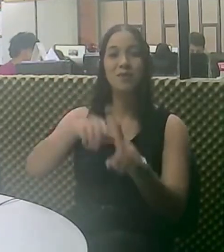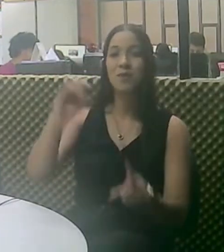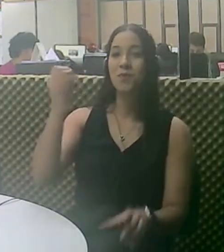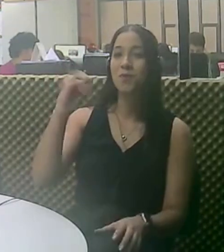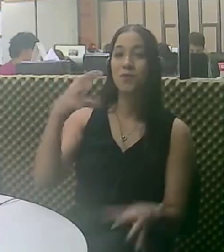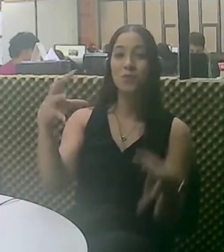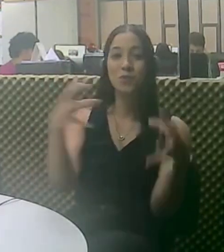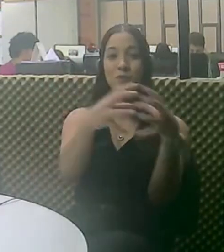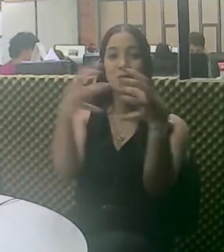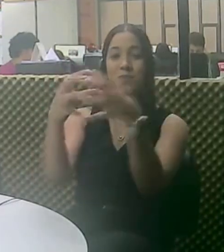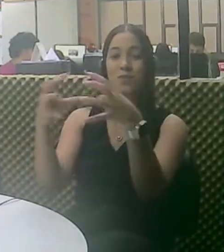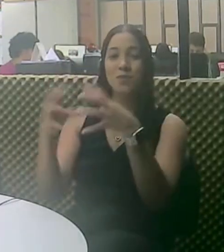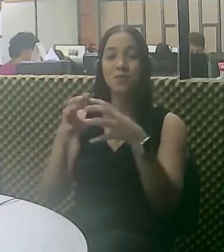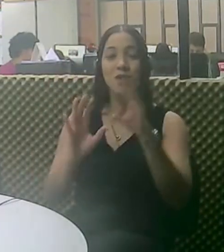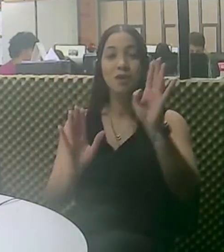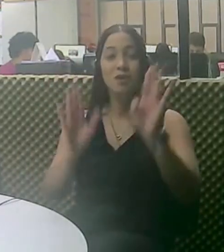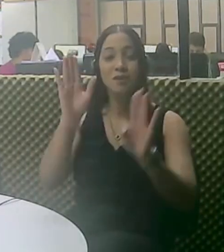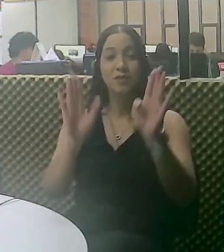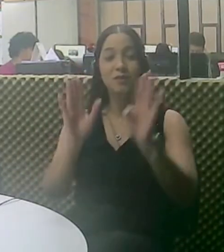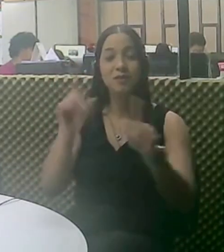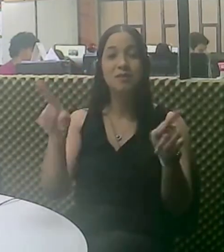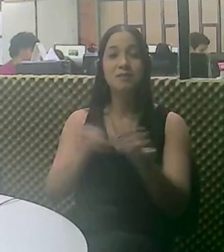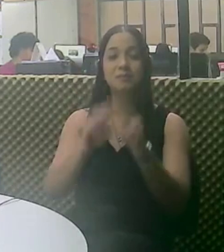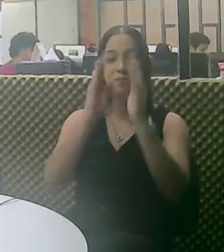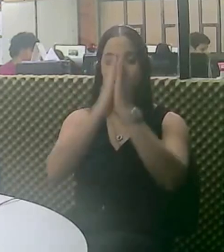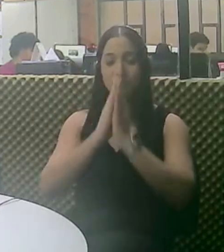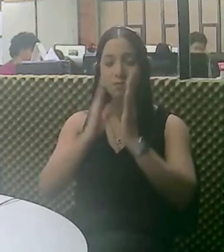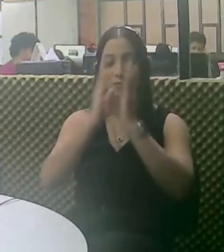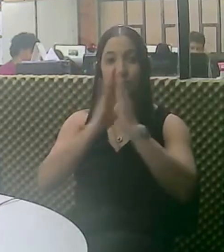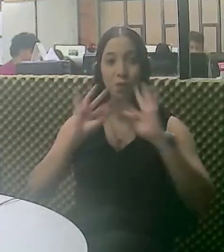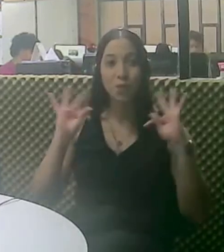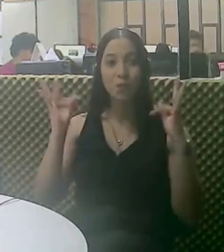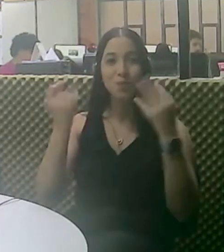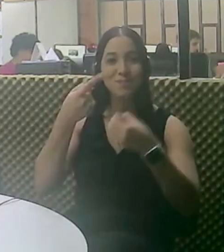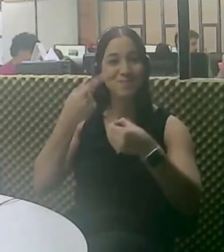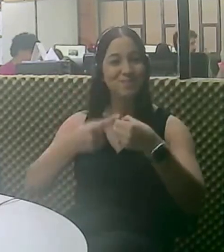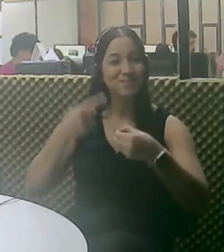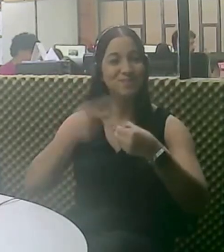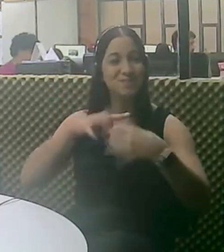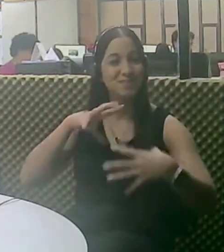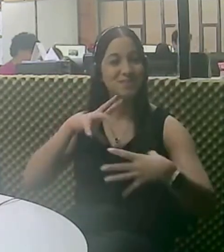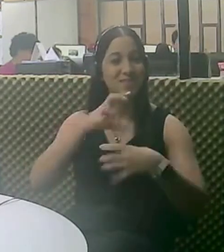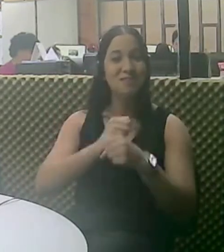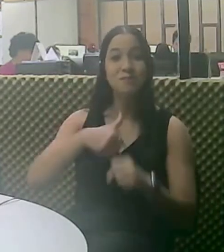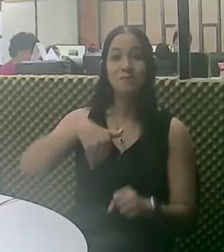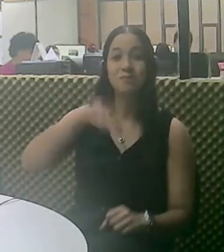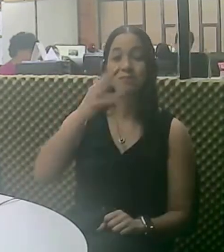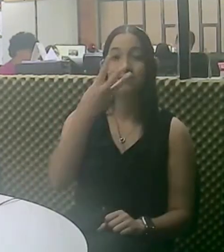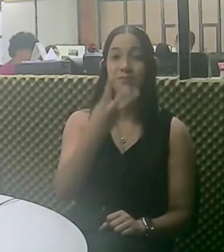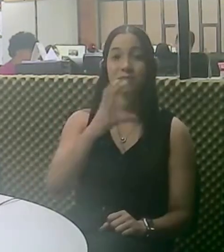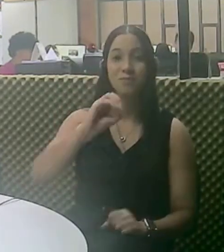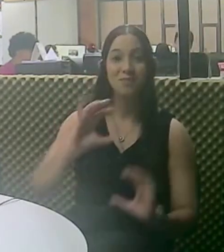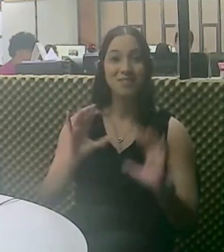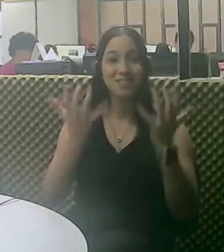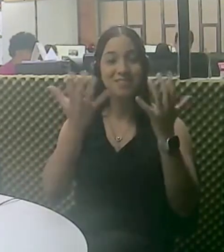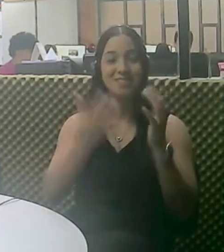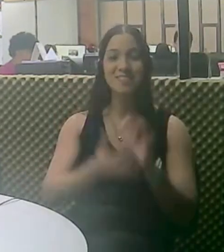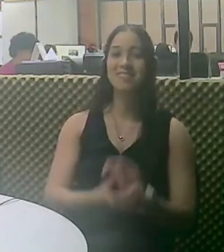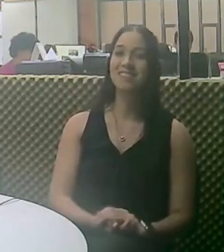grupos de Congado promovem leilões e rezam terços por toda a cidade, totalizando mais de 30